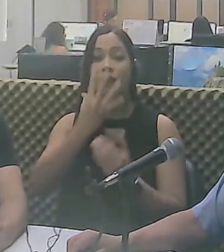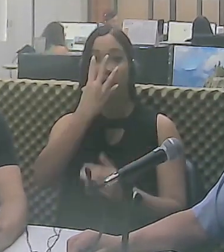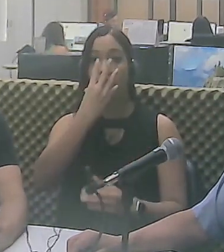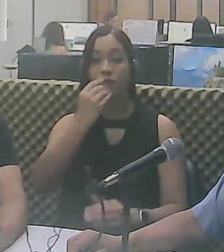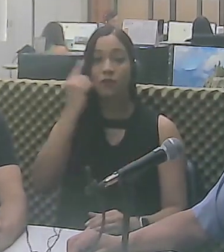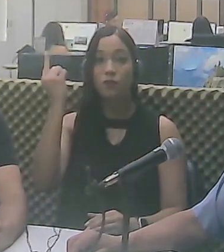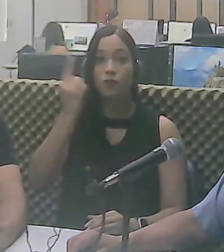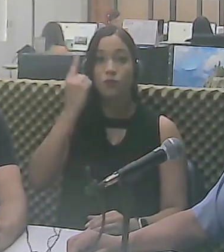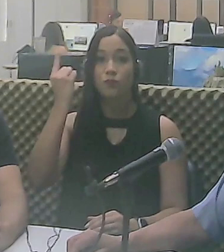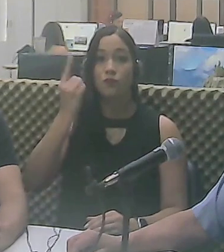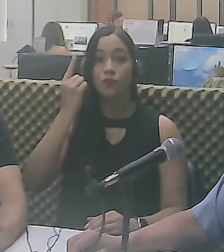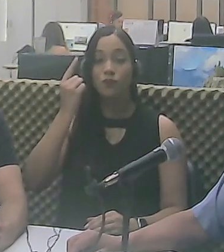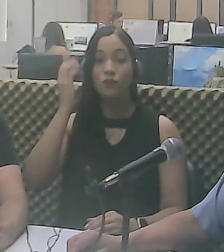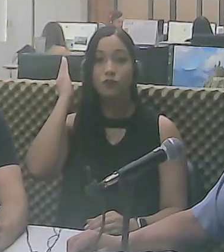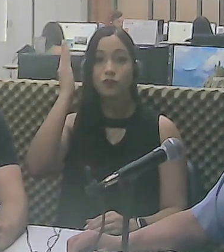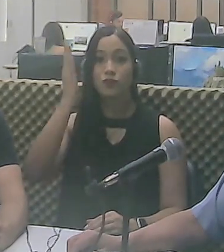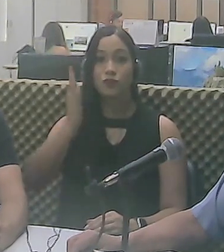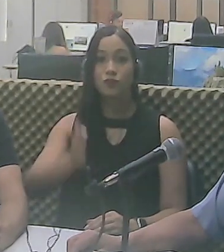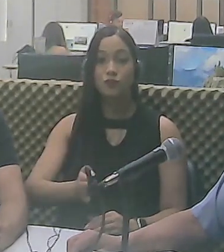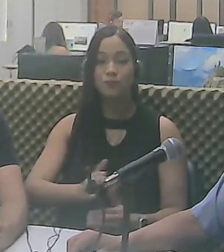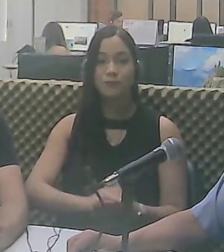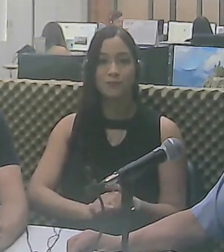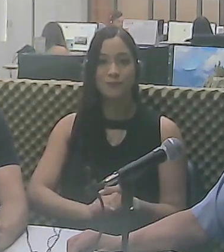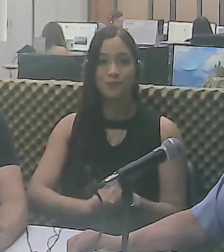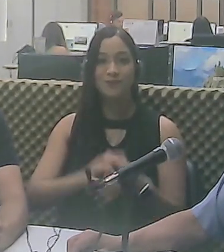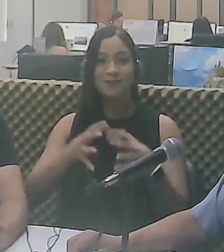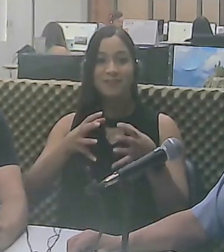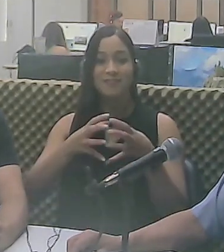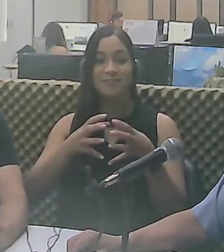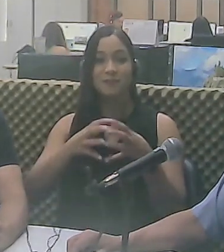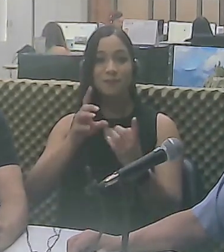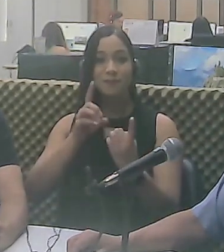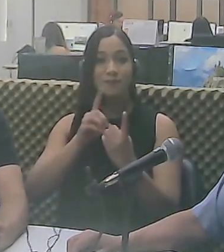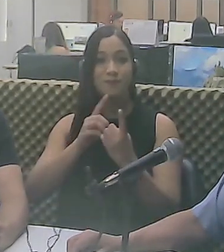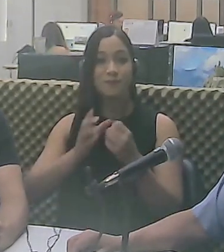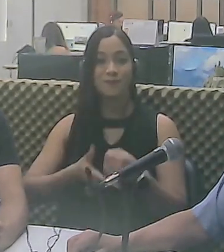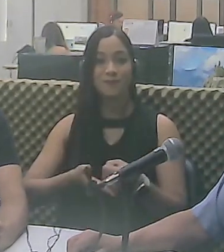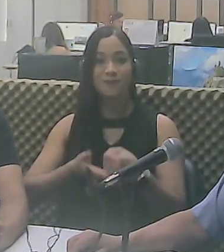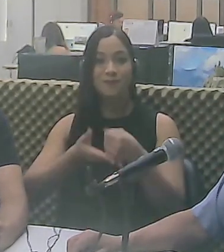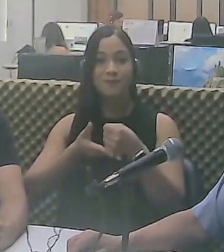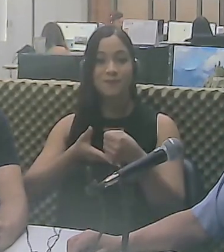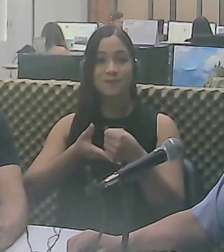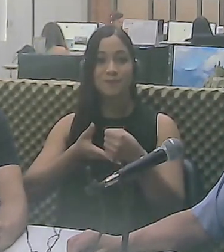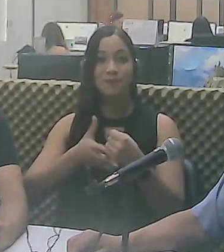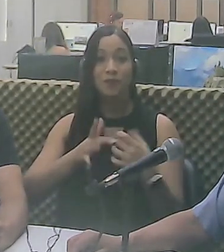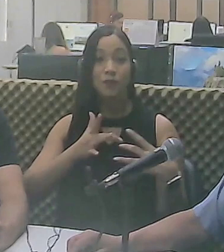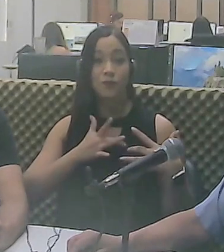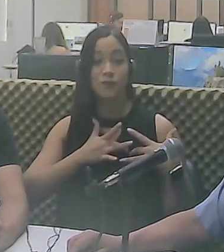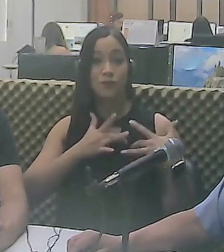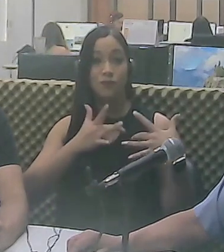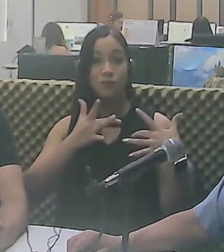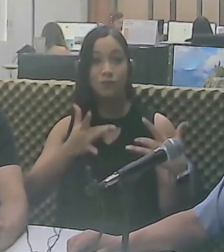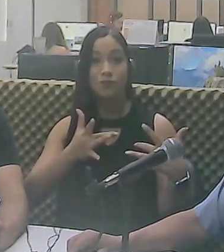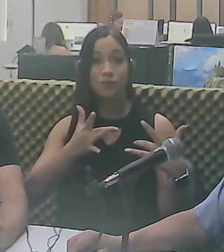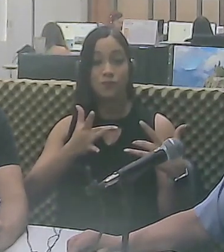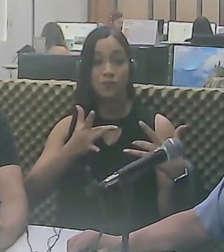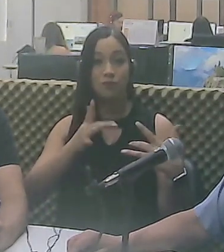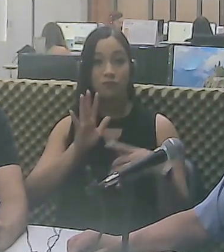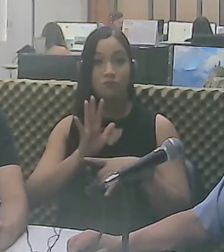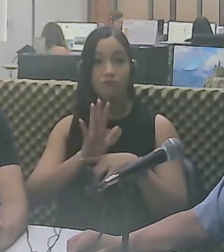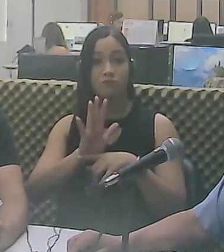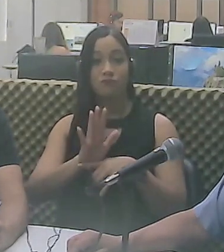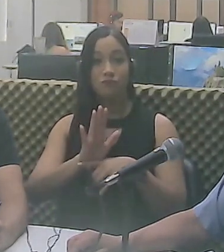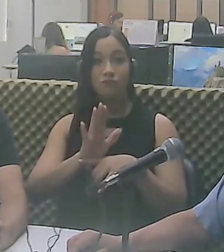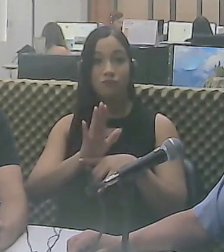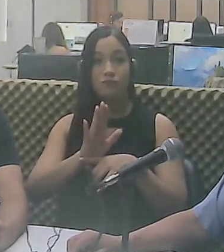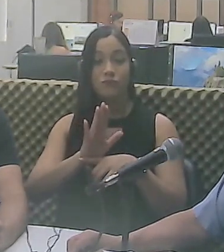à disposição durante 24 horas a equipe que atende no ponto de apoio é formada por voluntários que montaram um